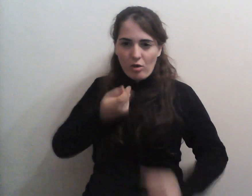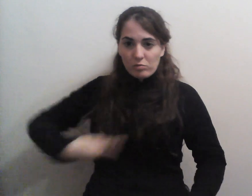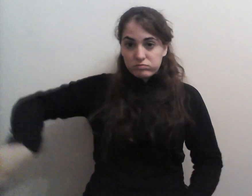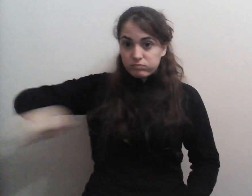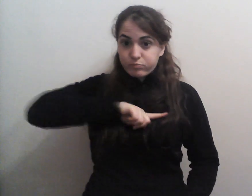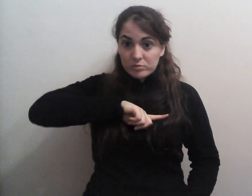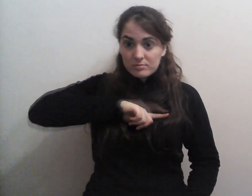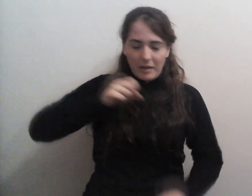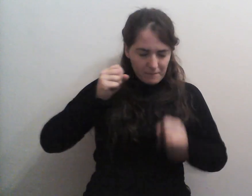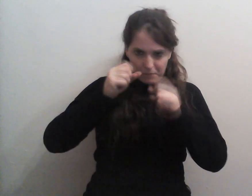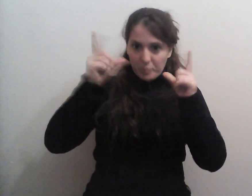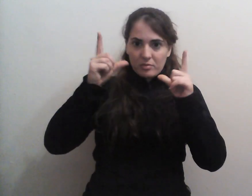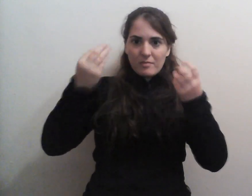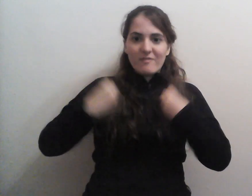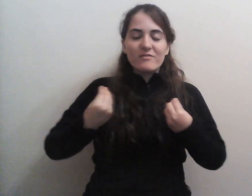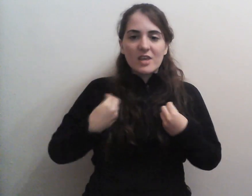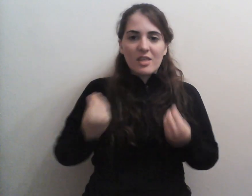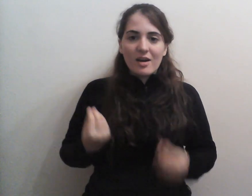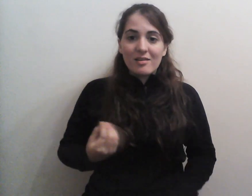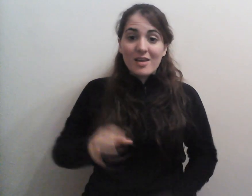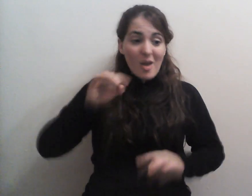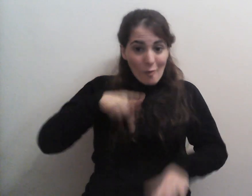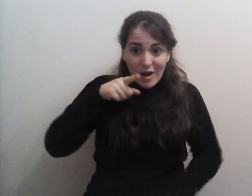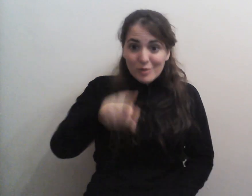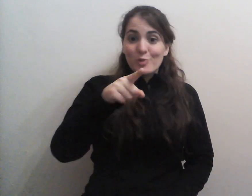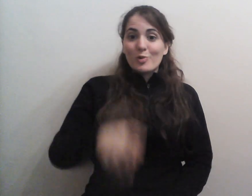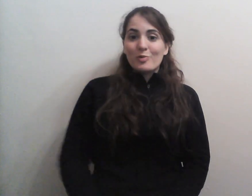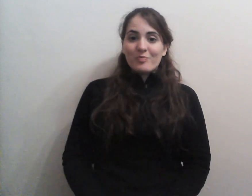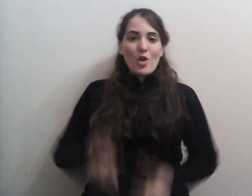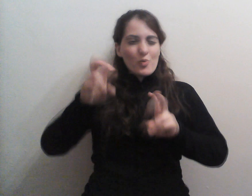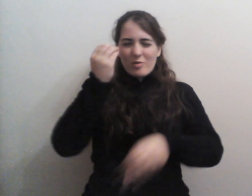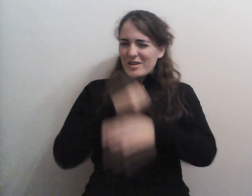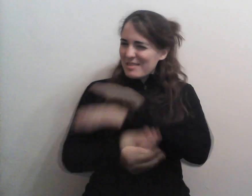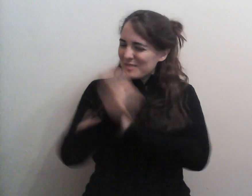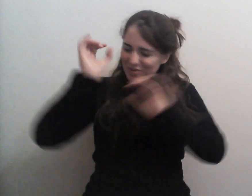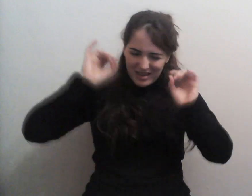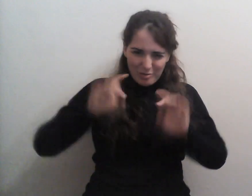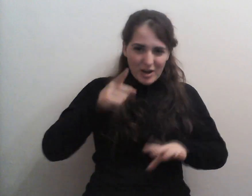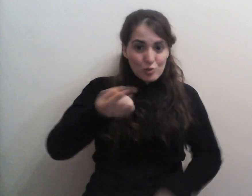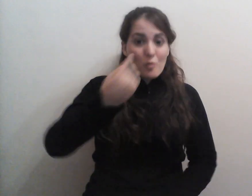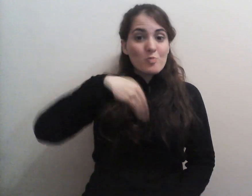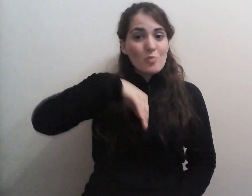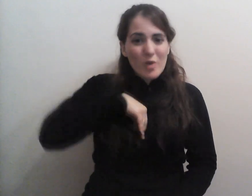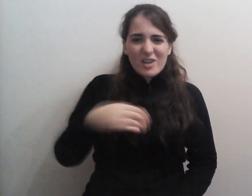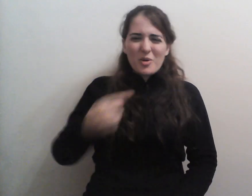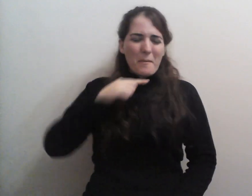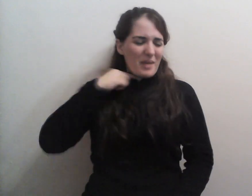Sucedió lo mismo contigo, hermano o hermana, en tu nuevo nacimiento. Estabas muerto, difunto, olías